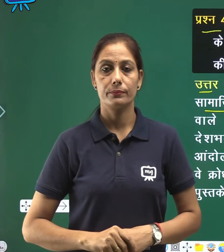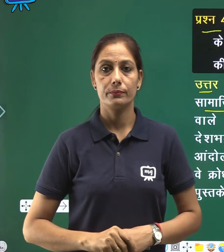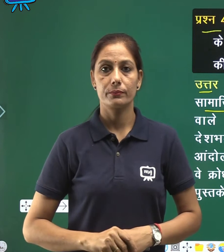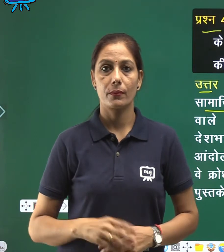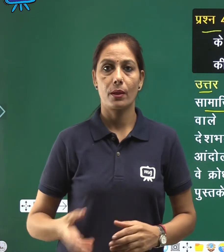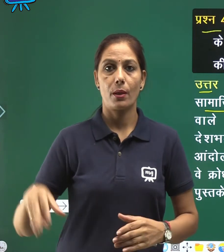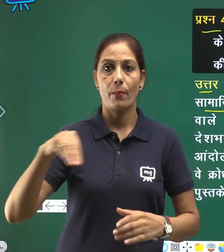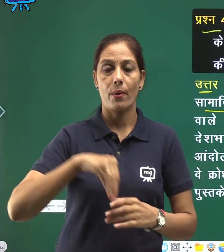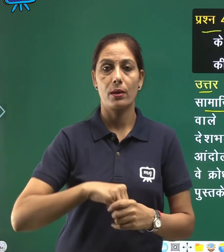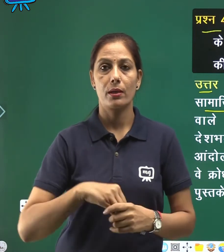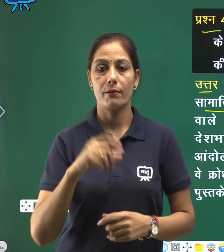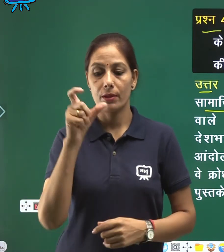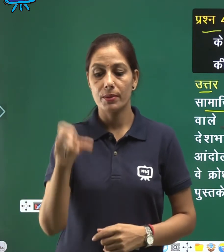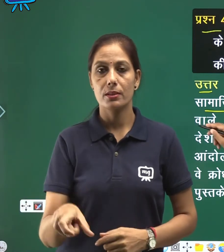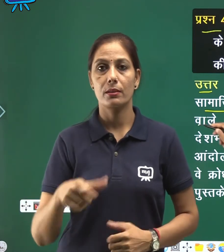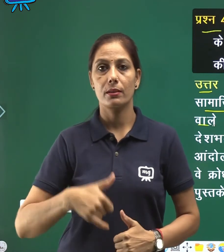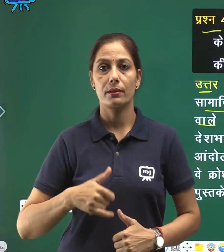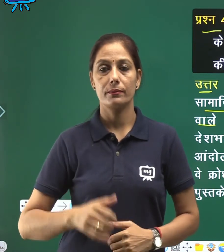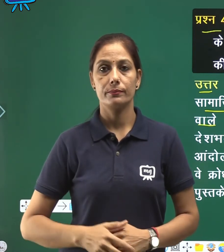भाग लेने वाले व्यक्ति थे।